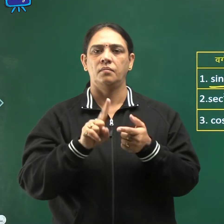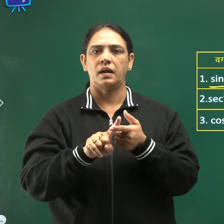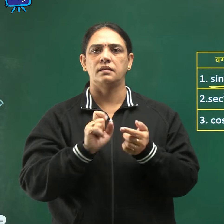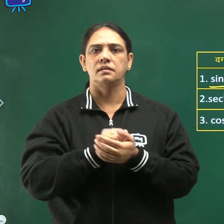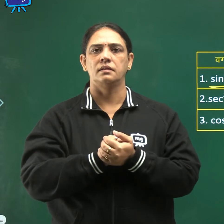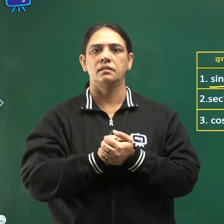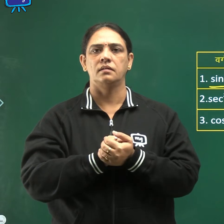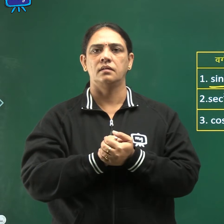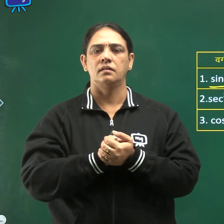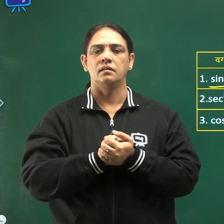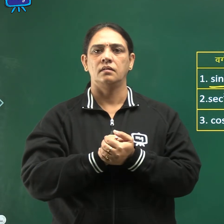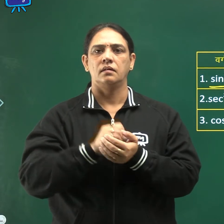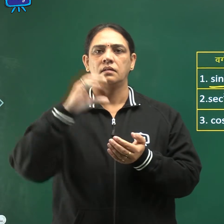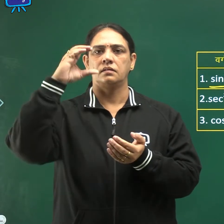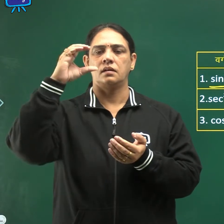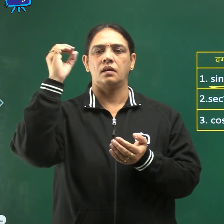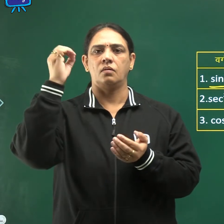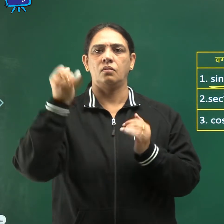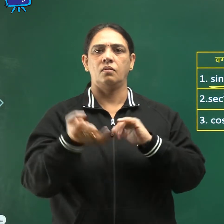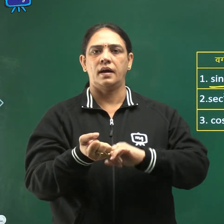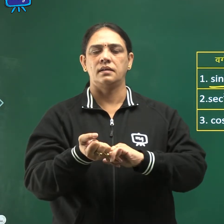प्लस कॉस स्क्वायर थीटा